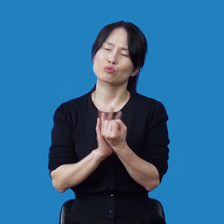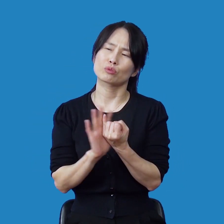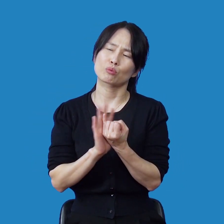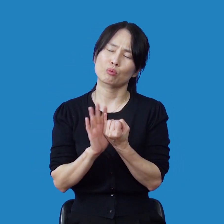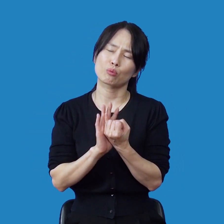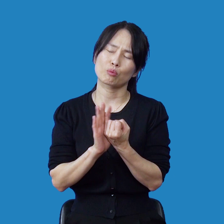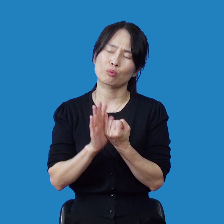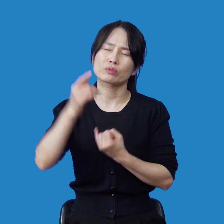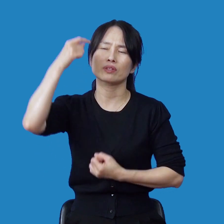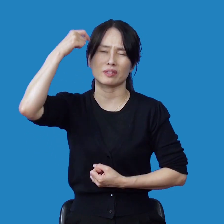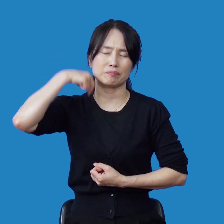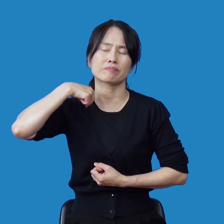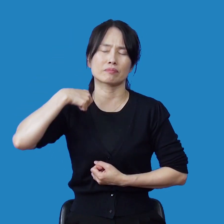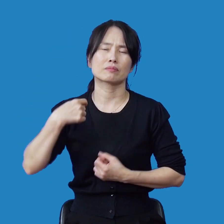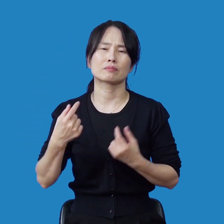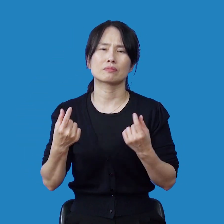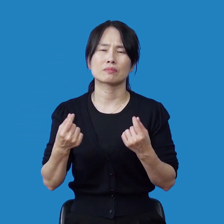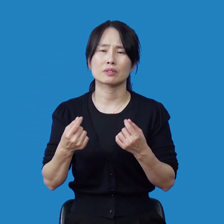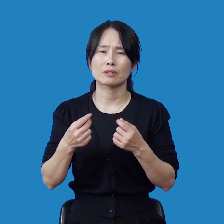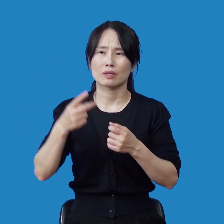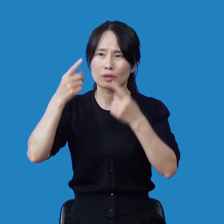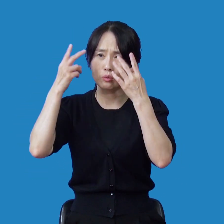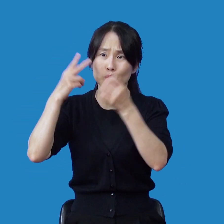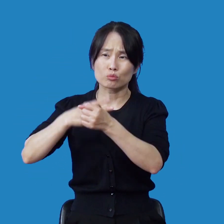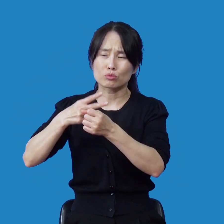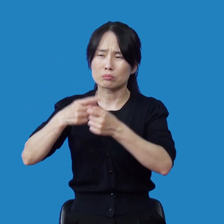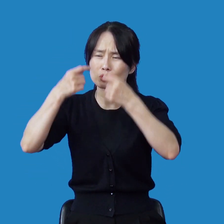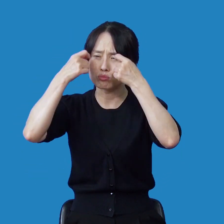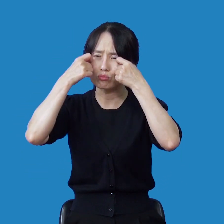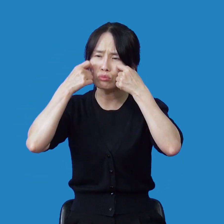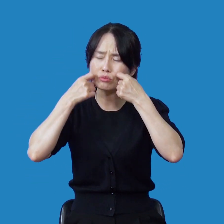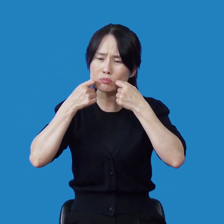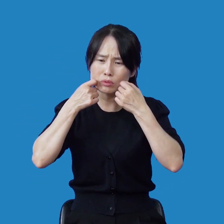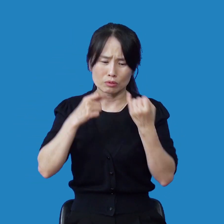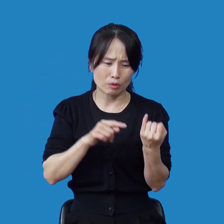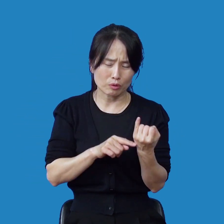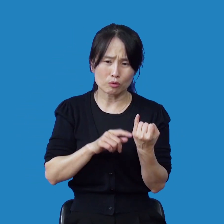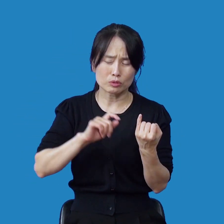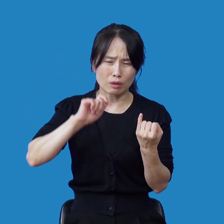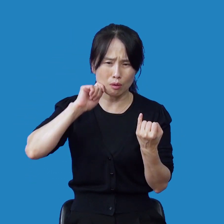것입니다. 교수님이 눈물을 흘리면서 자기의